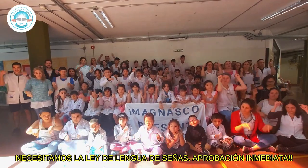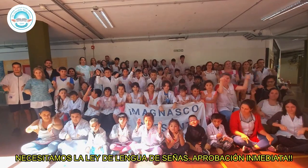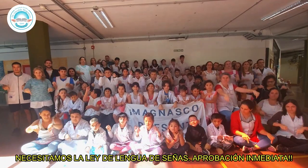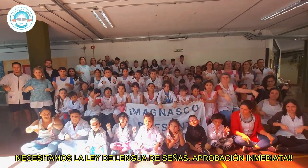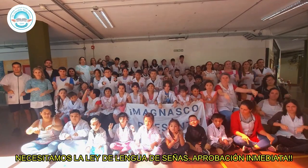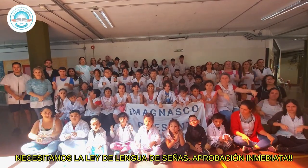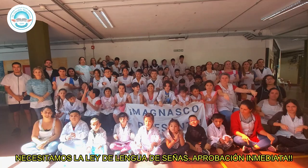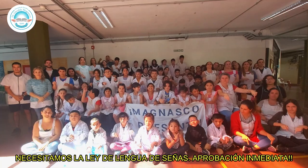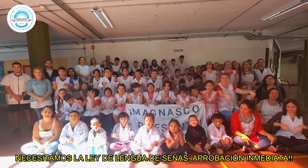Aprobación inmediata.